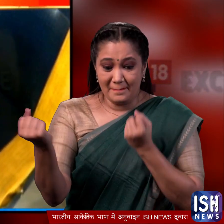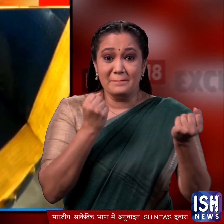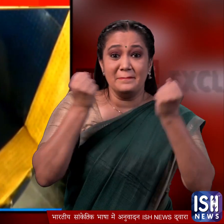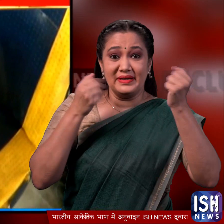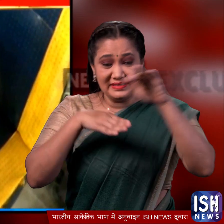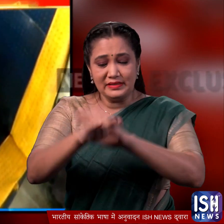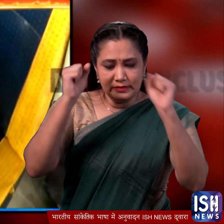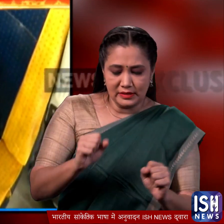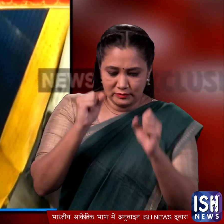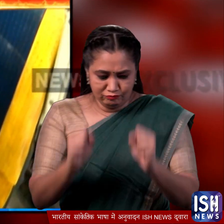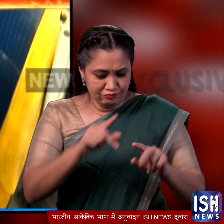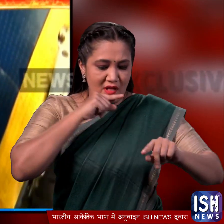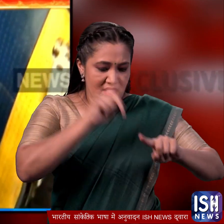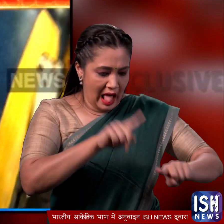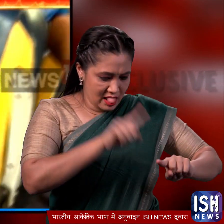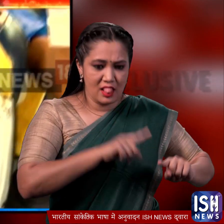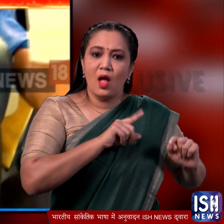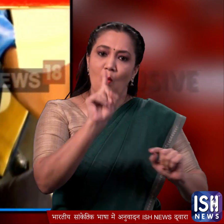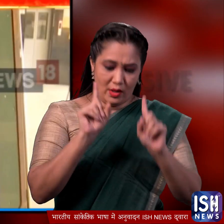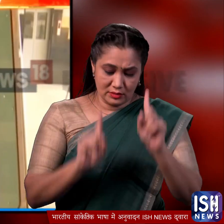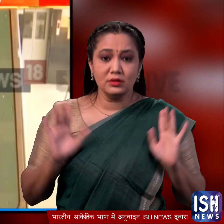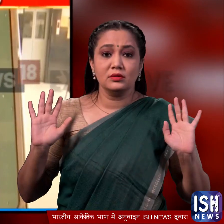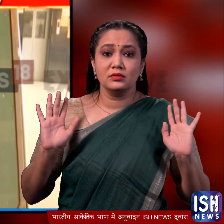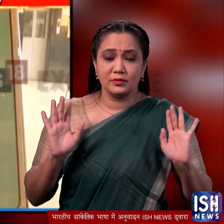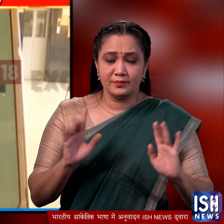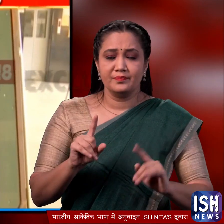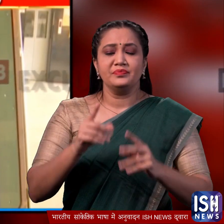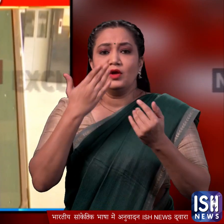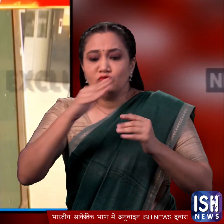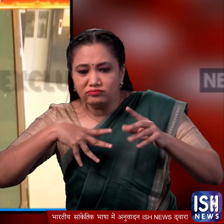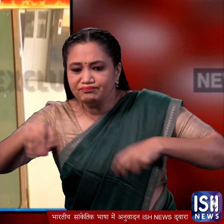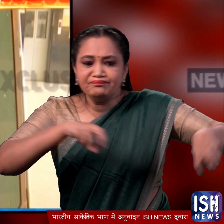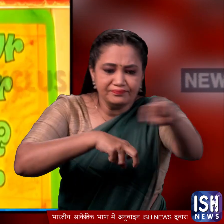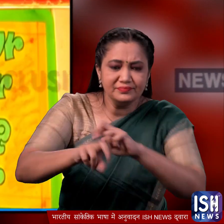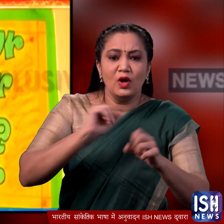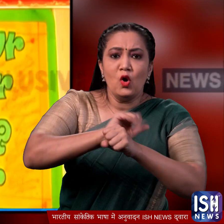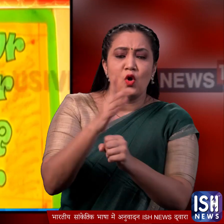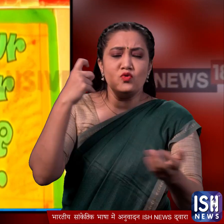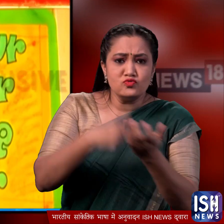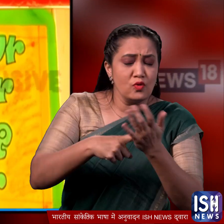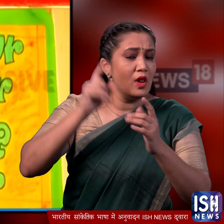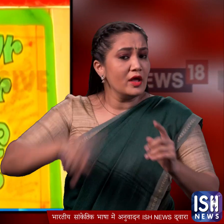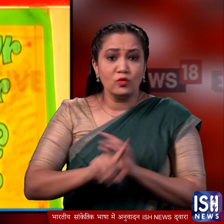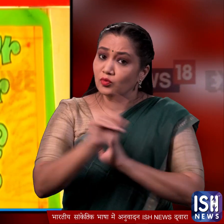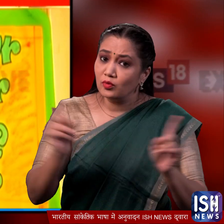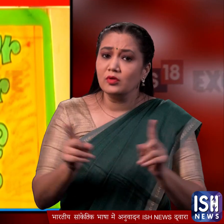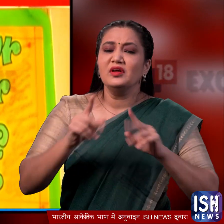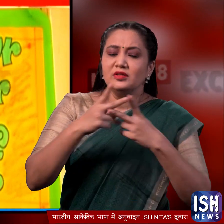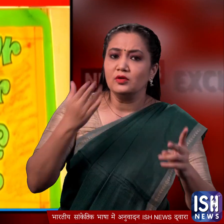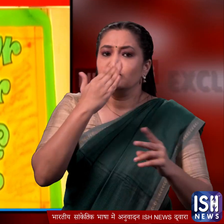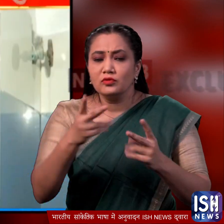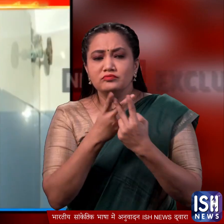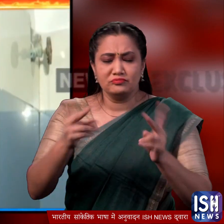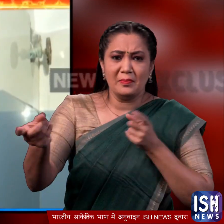एक ही छात्र बैठे, इसके लिए भी सीटों पर क्रॉस के निशान बने दिखे। स्कूल में इधर उधर जाते वक्त छात्र कोरोना नियमों की अनदेखी ना करें, इसके लिए